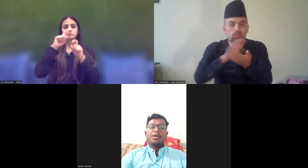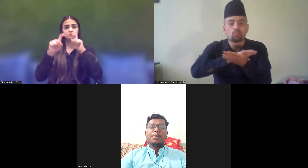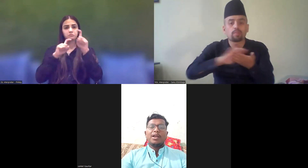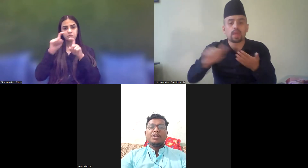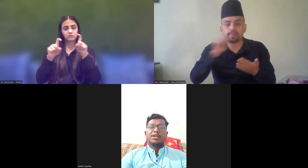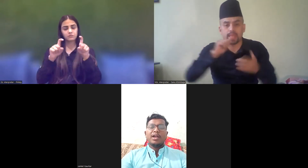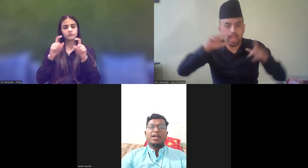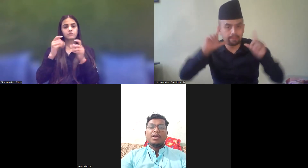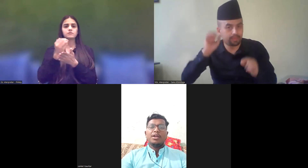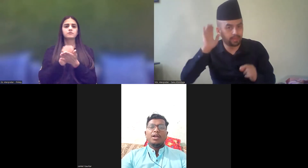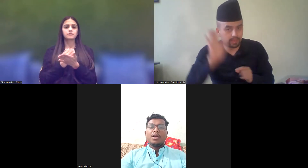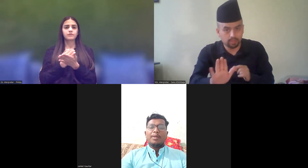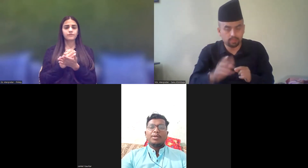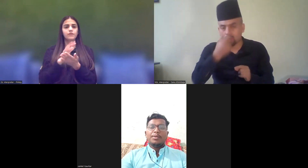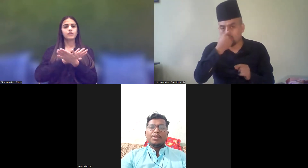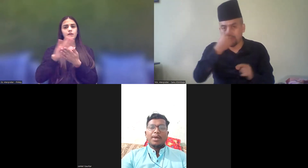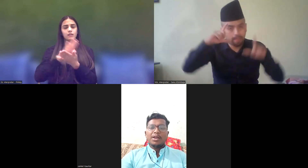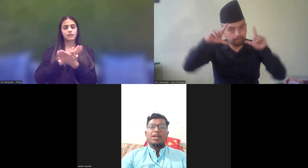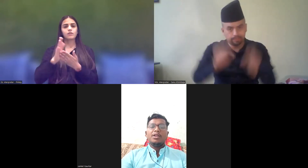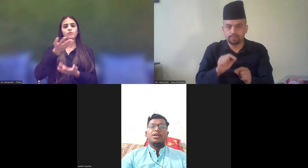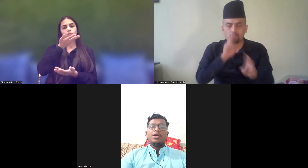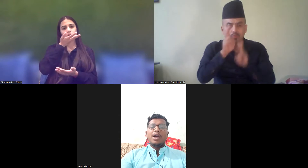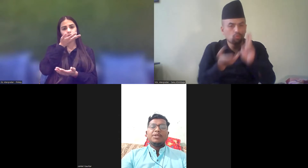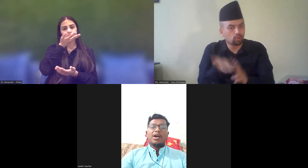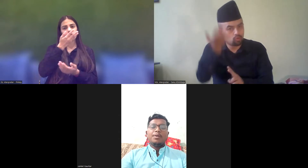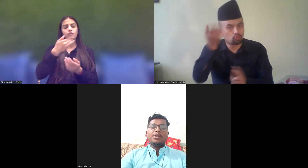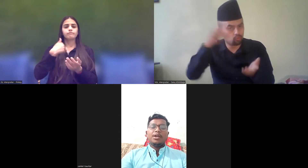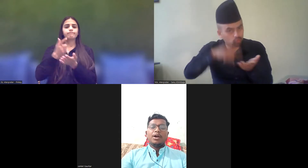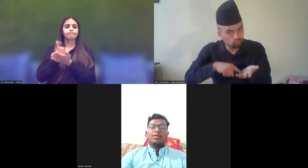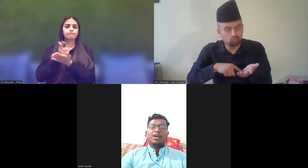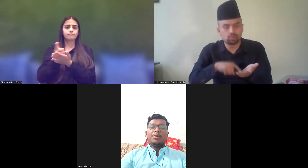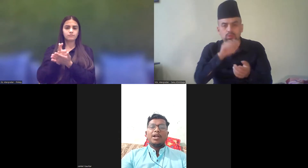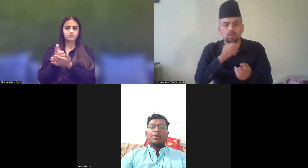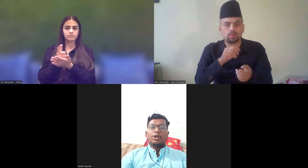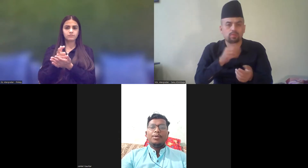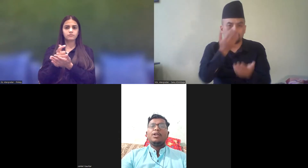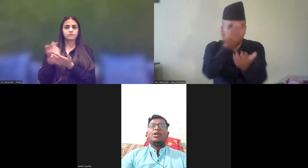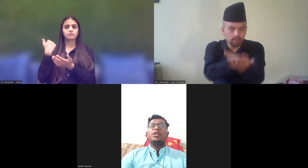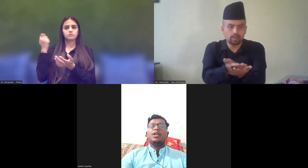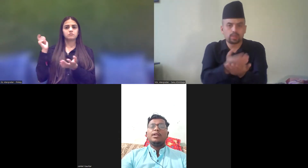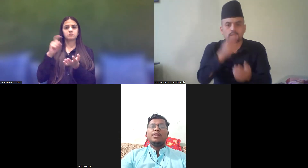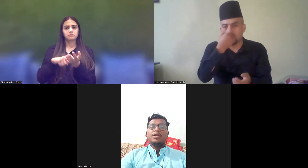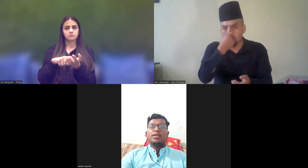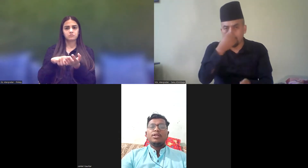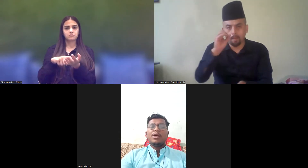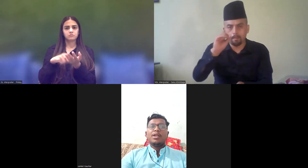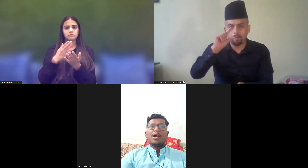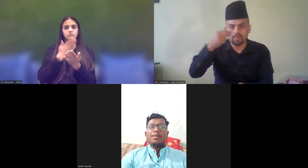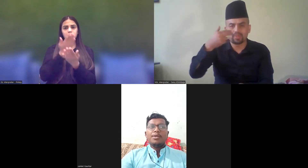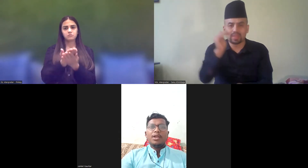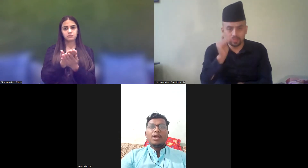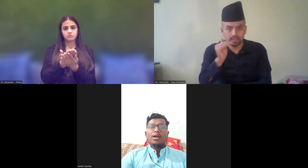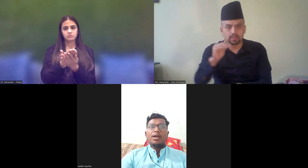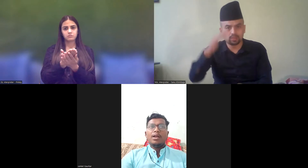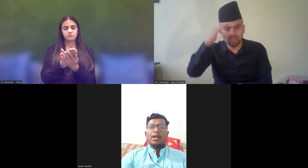आम्ही पालकांच्या सहाय्याने ग्रामसभेमध्ये मागणी केली. आमच्या गावामध्ये अंगणवाडीमध्ये आता वॉटर फिल्टर लावून देण्यात आले. तसेच आमच्या